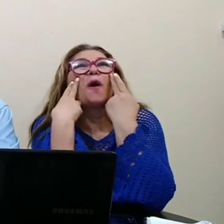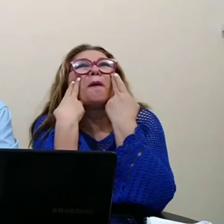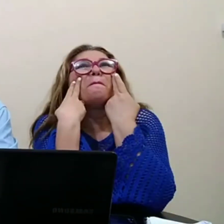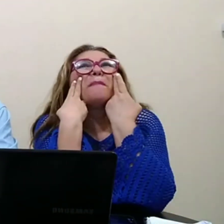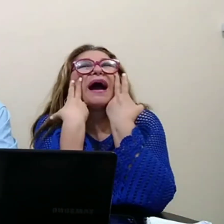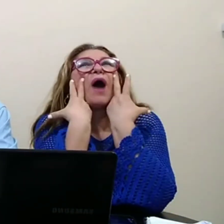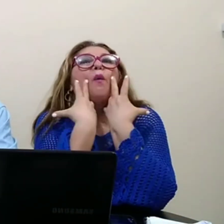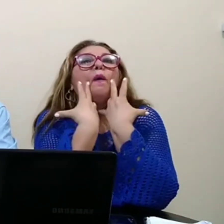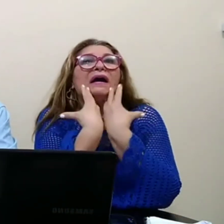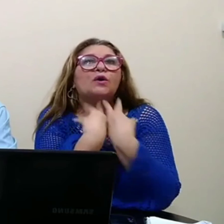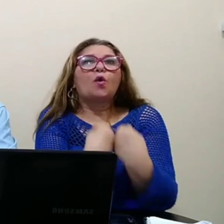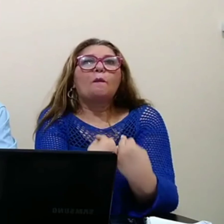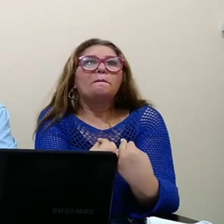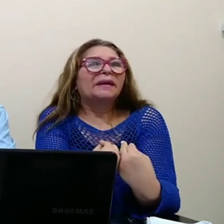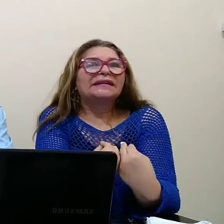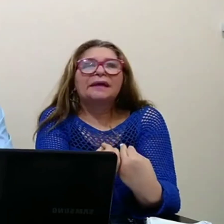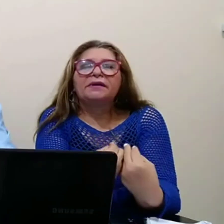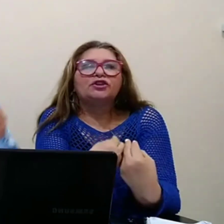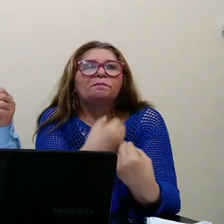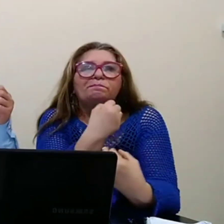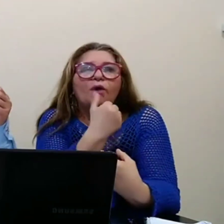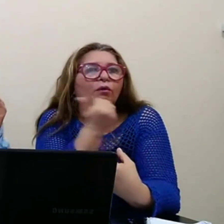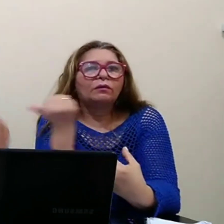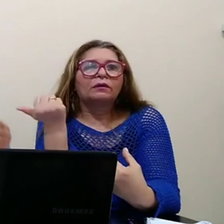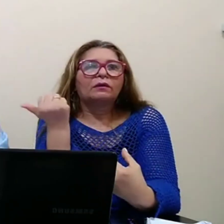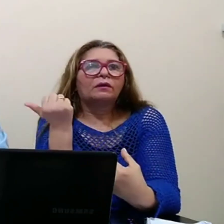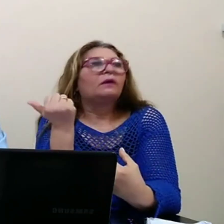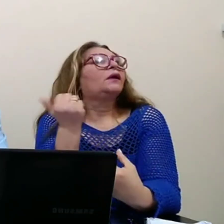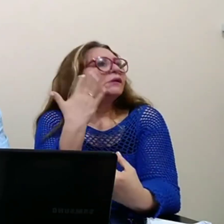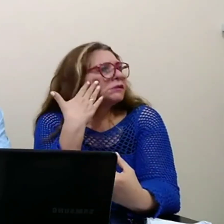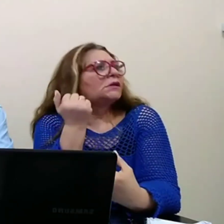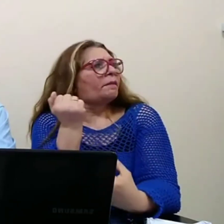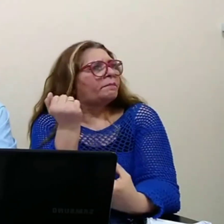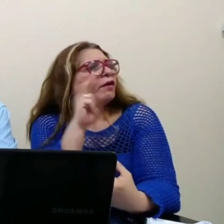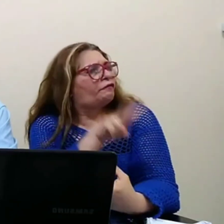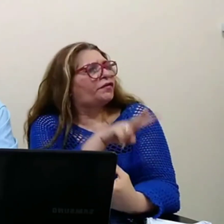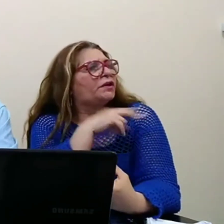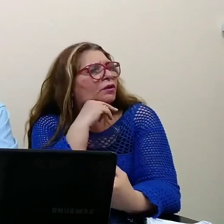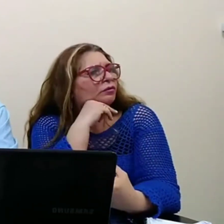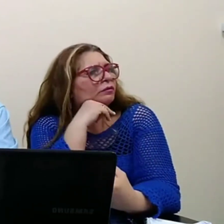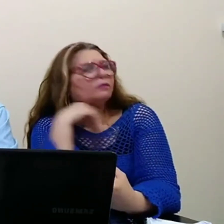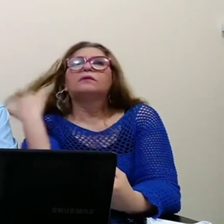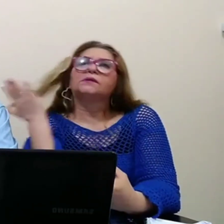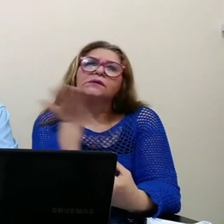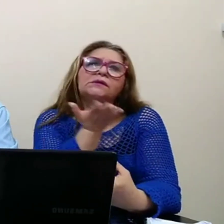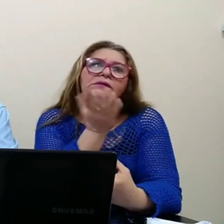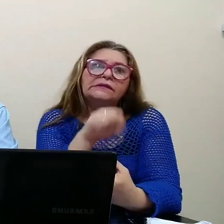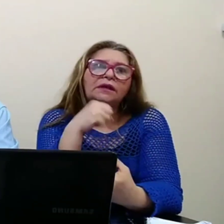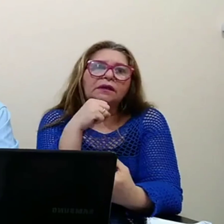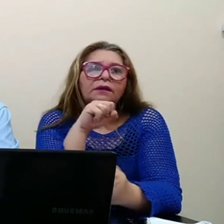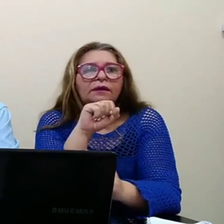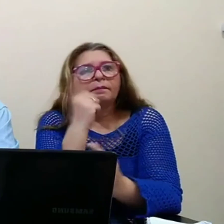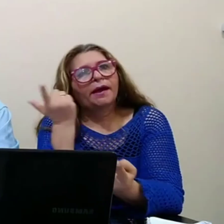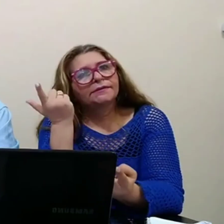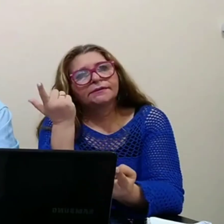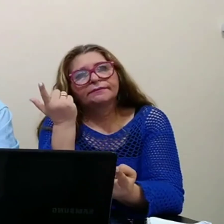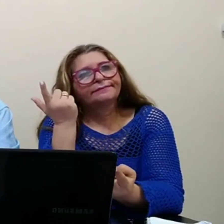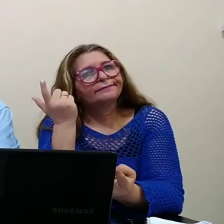recuperado, em perfeito juízo. Eles ficaram cientes do que ia acontecer ao homem e aos porcos.